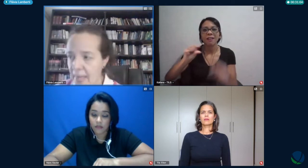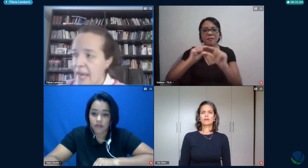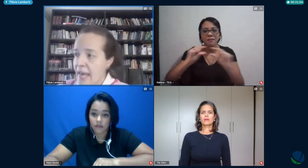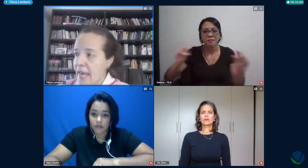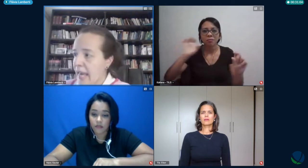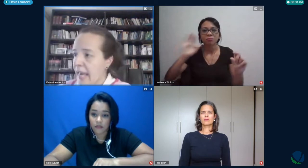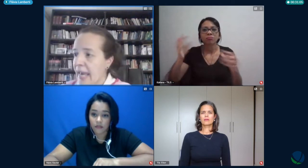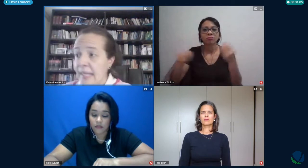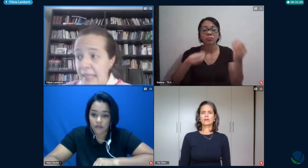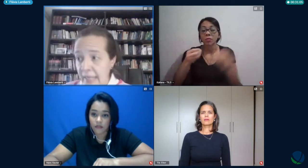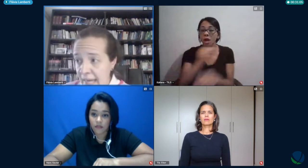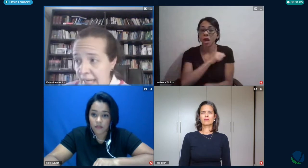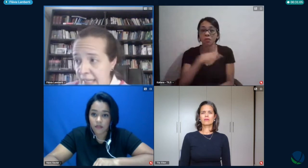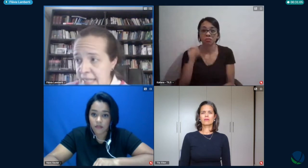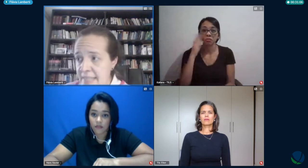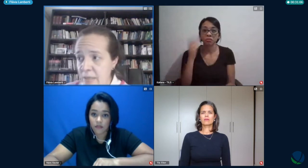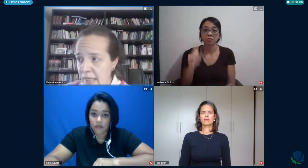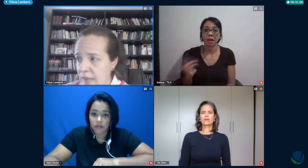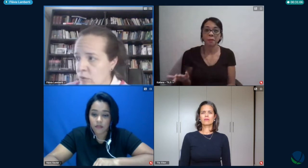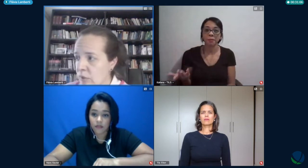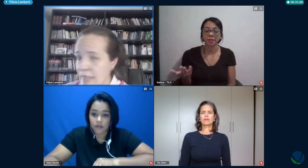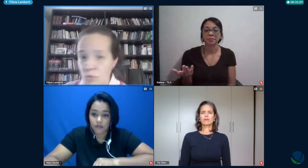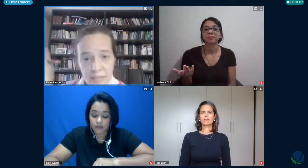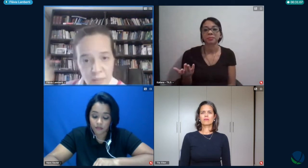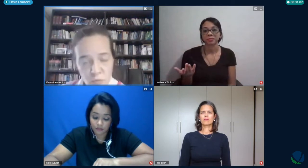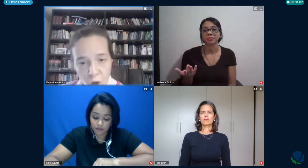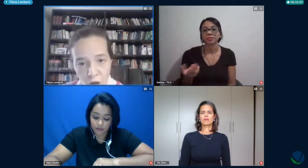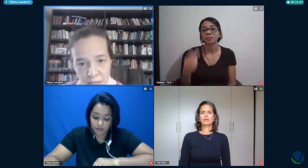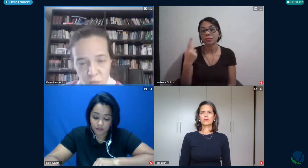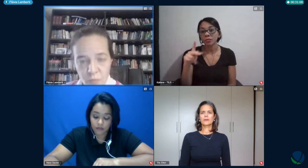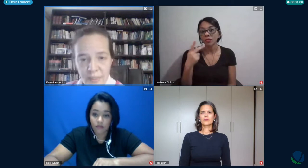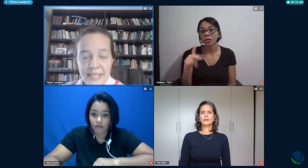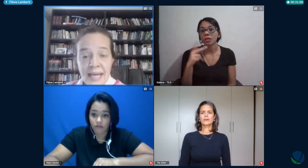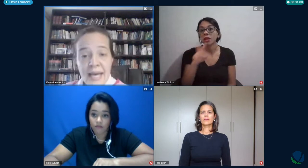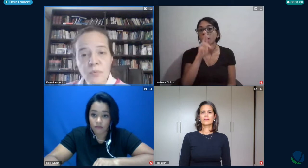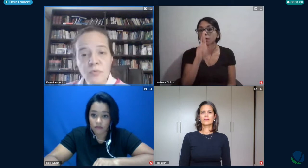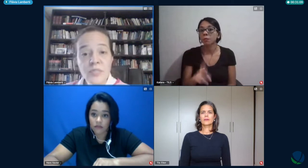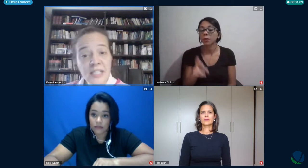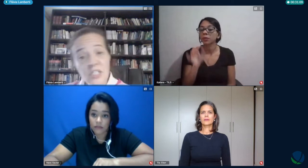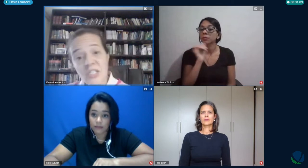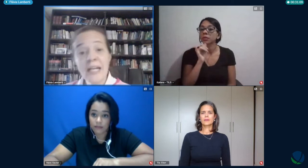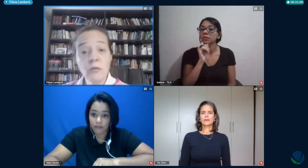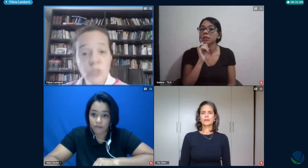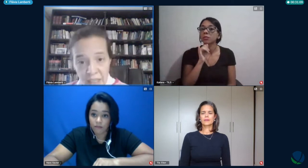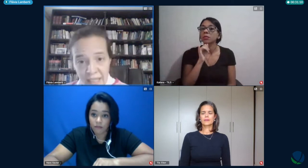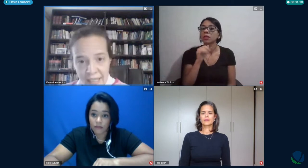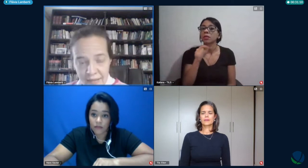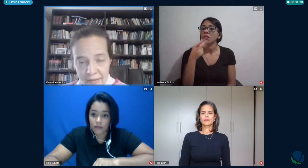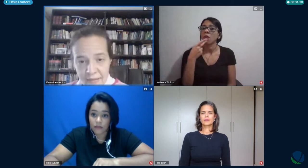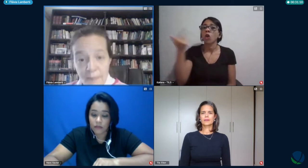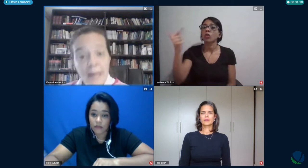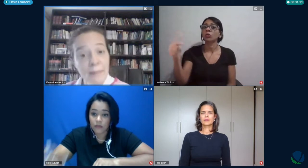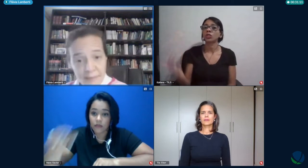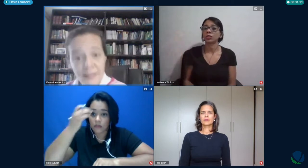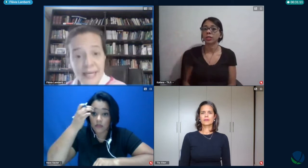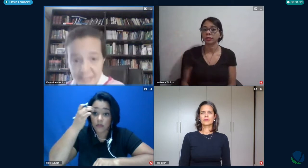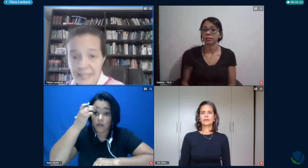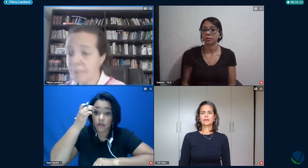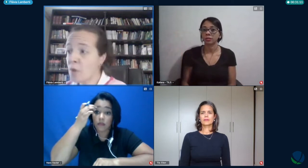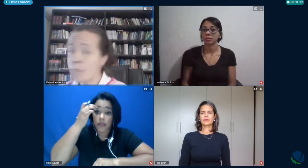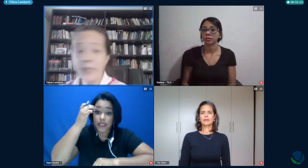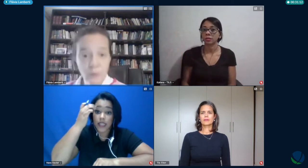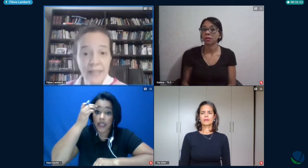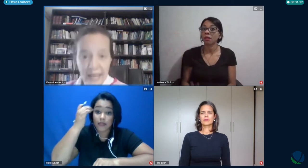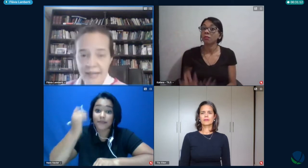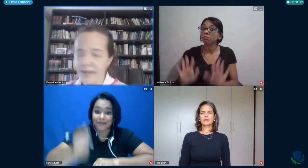sabem. E lá naquele seu trano, nas suas respostas, por exemplo, você disse que não tinha. Mas, assim,